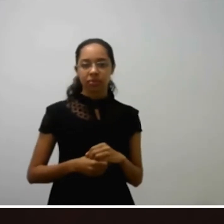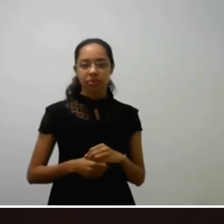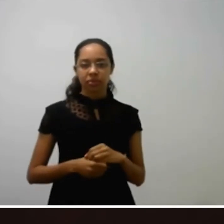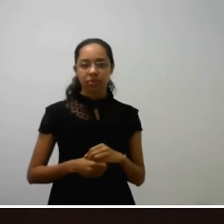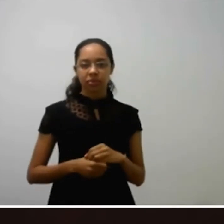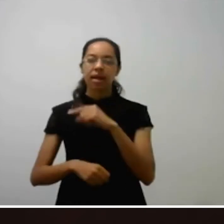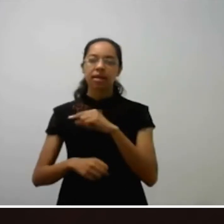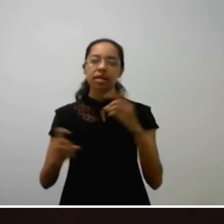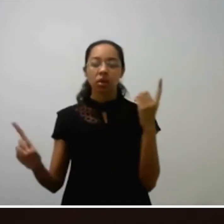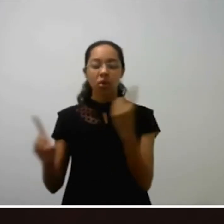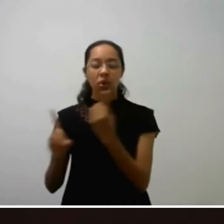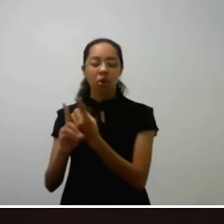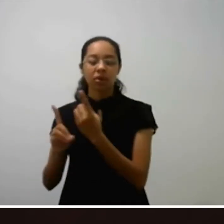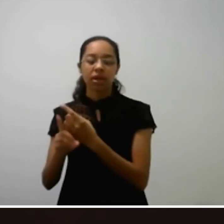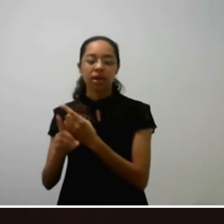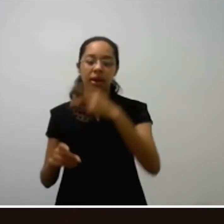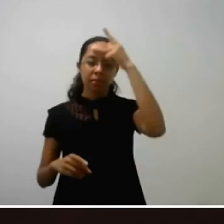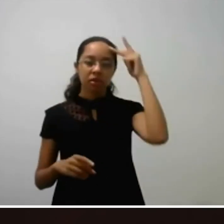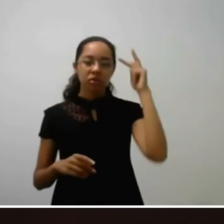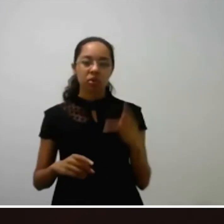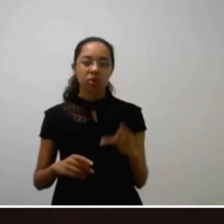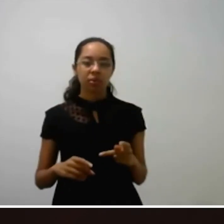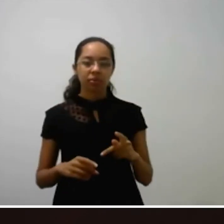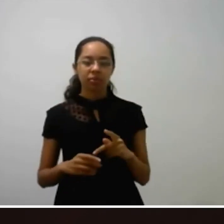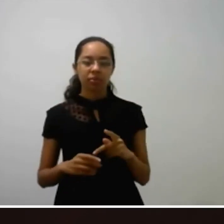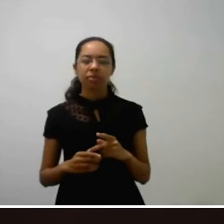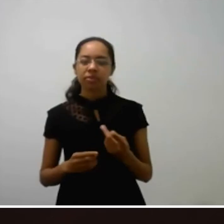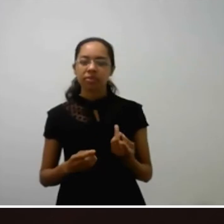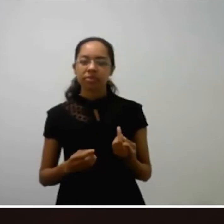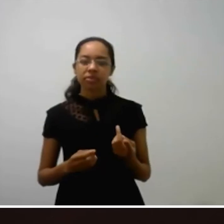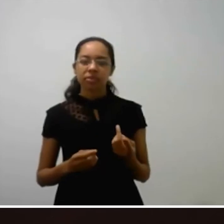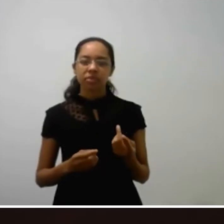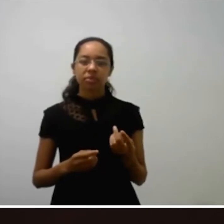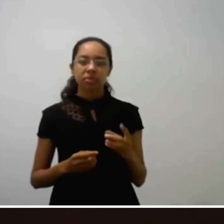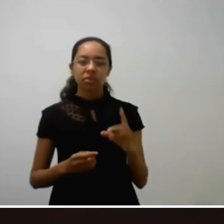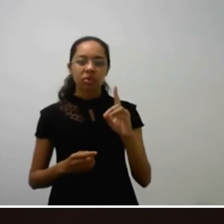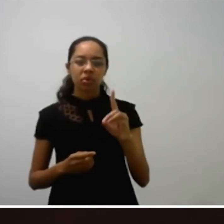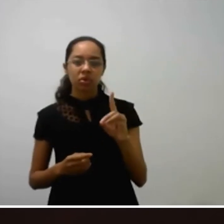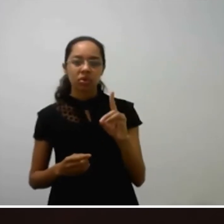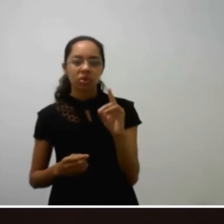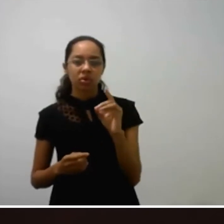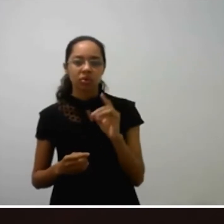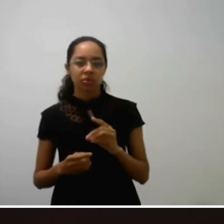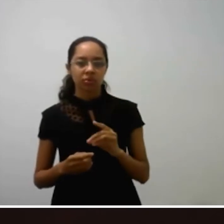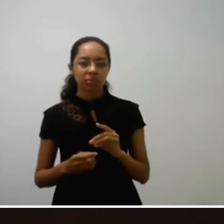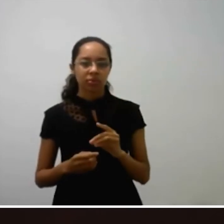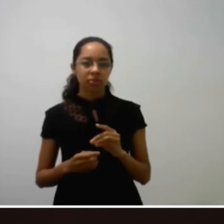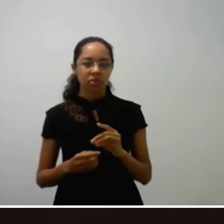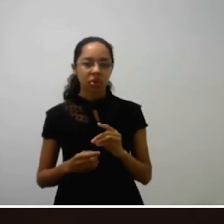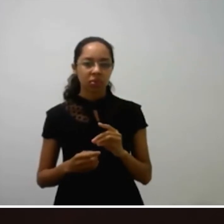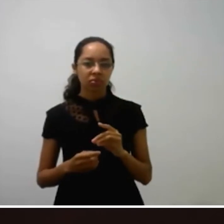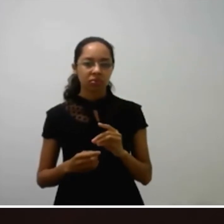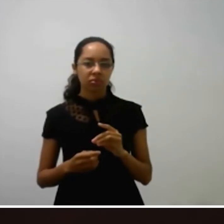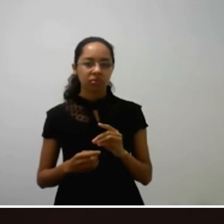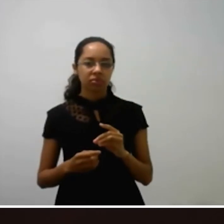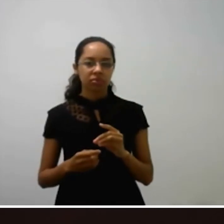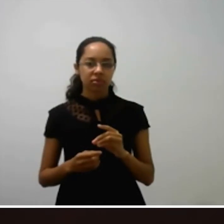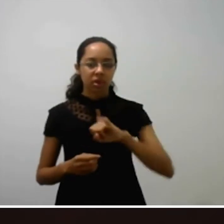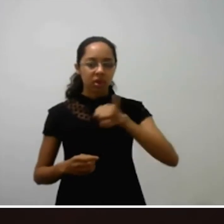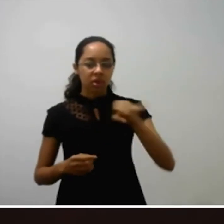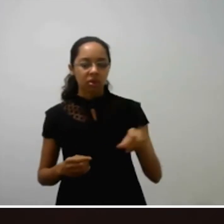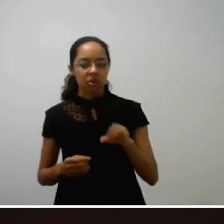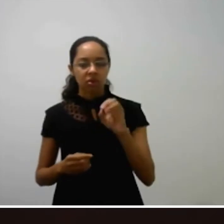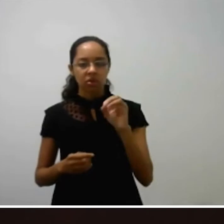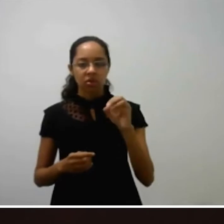Hus, ele nasceu em 1369 e morreu em 1415. Ele iniciou